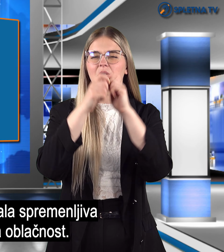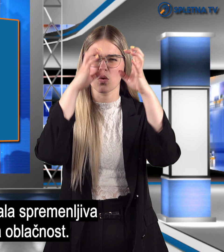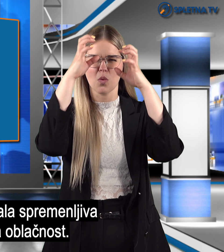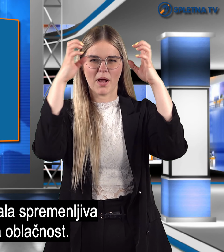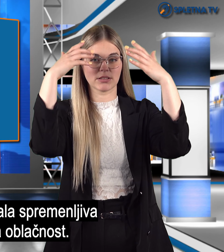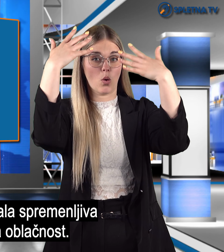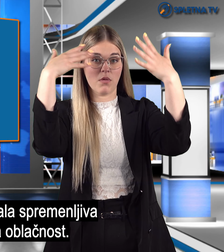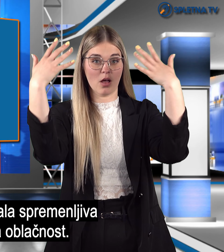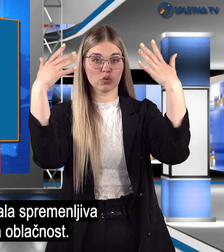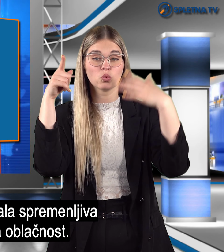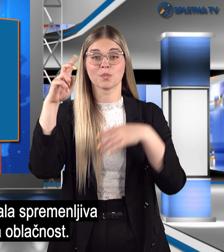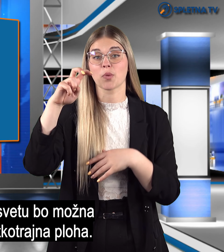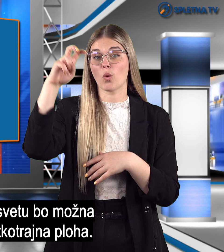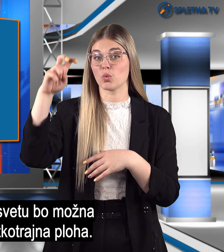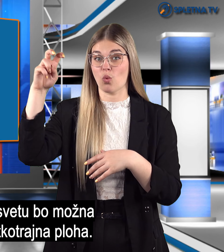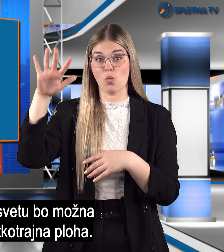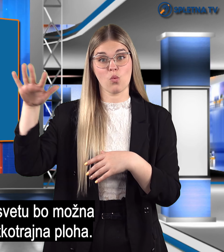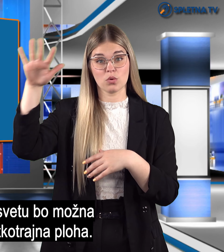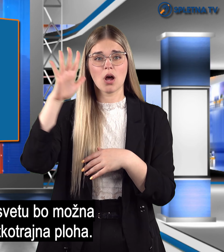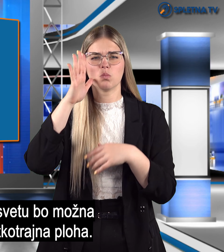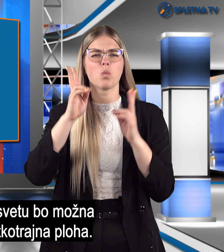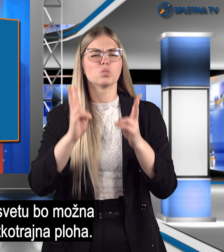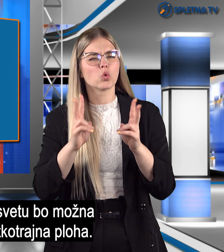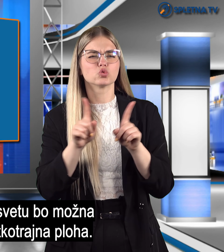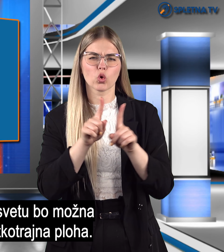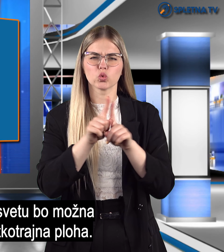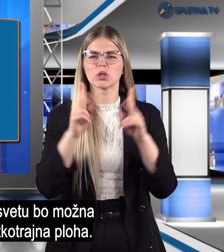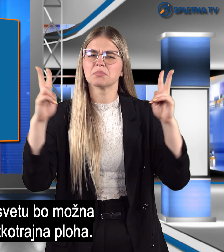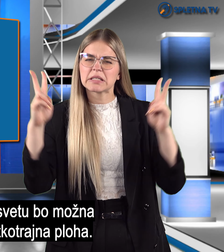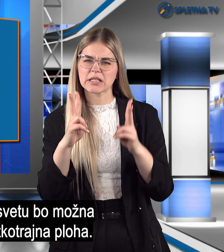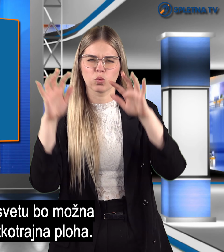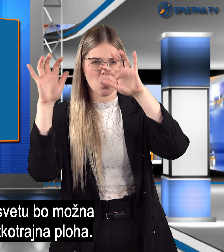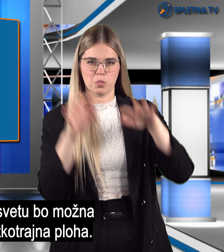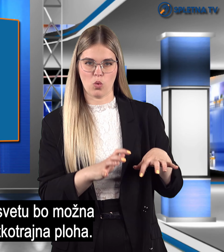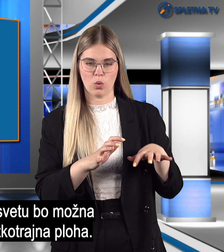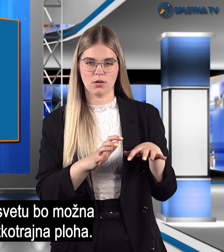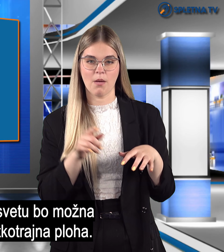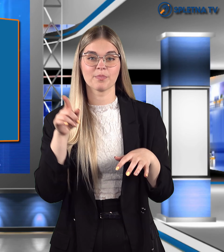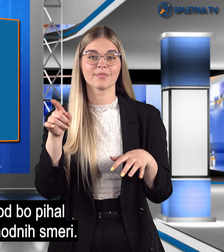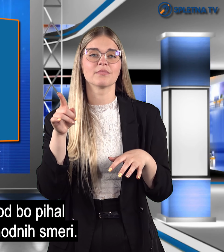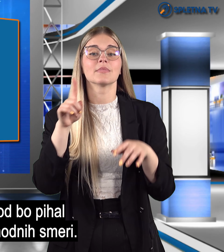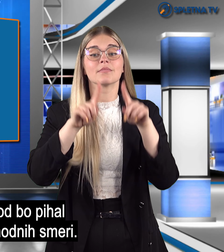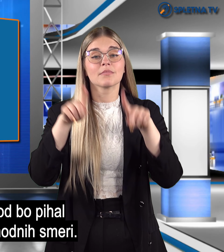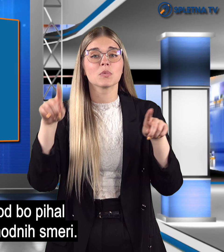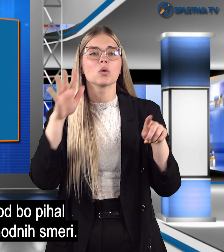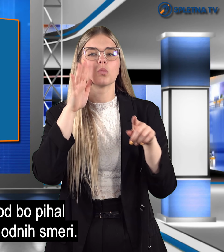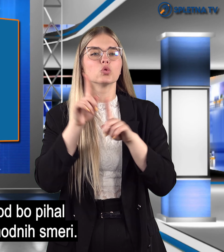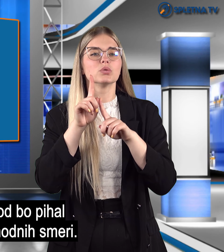oblačnost. V goratem svetu bo možna kakšna kratkotrajna ploha. Ponekod bo pihal